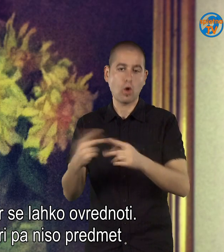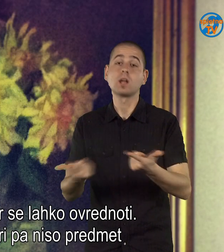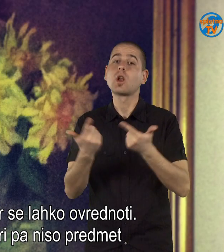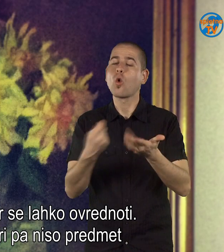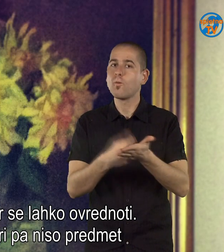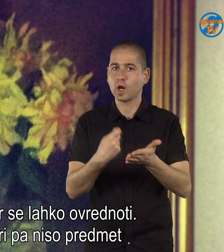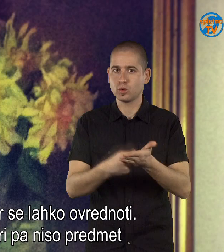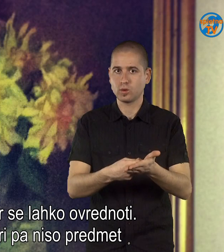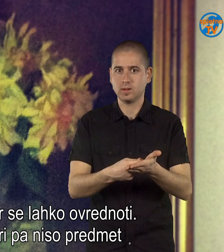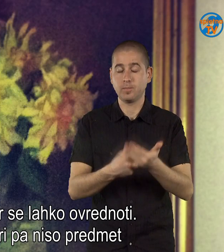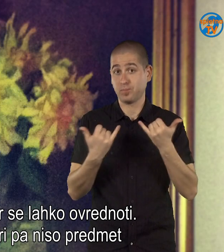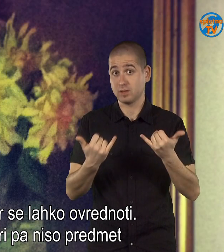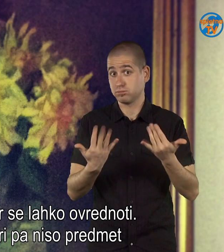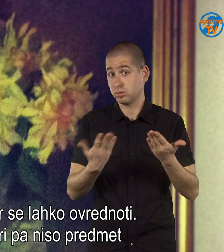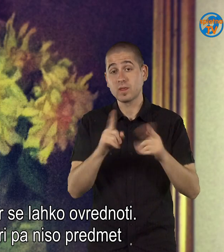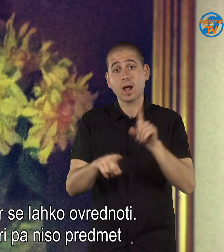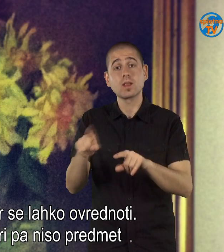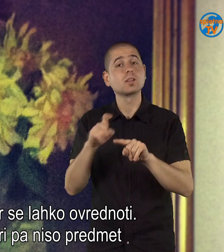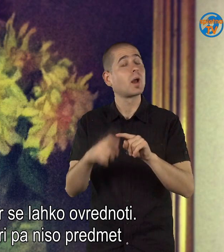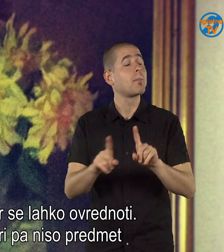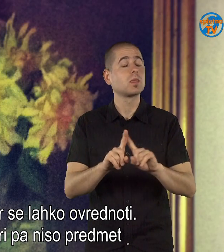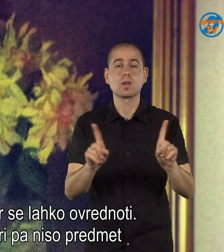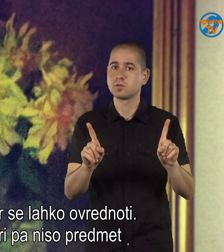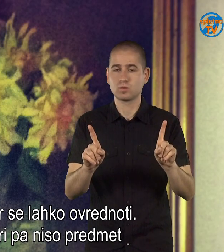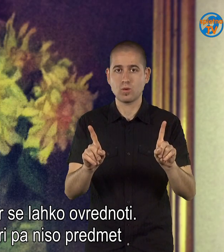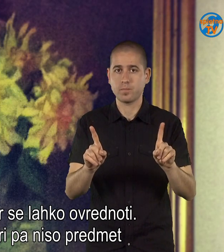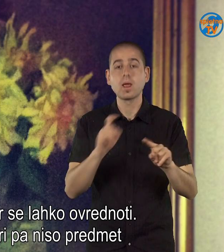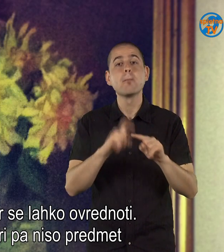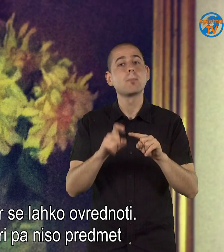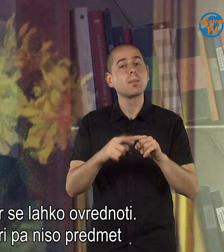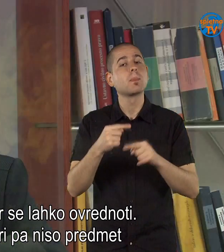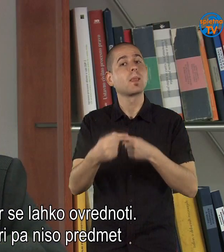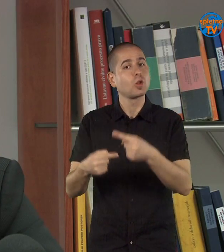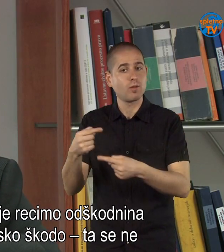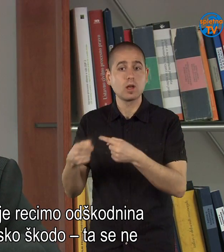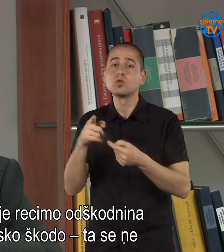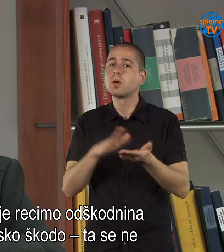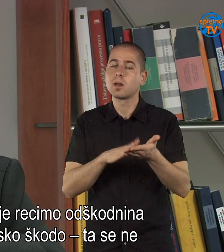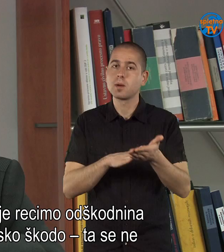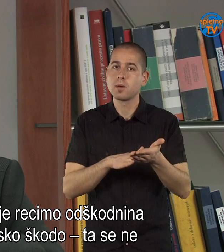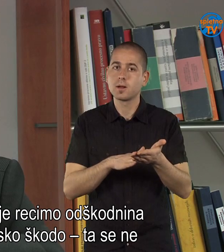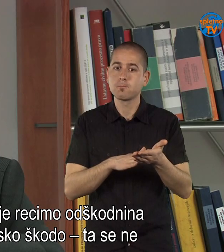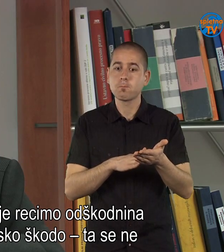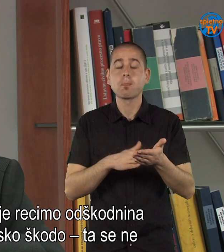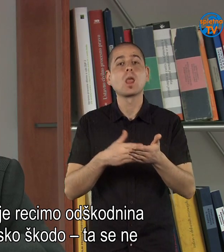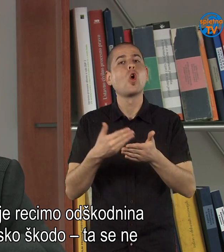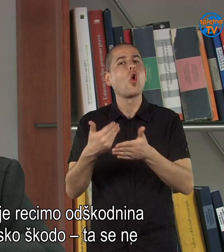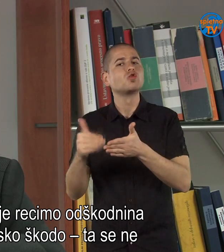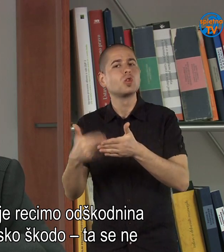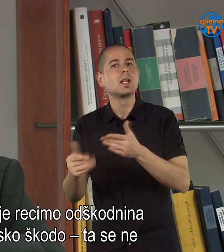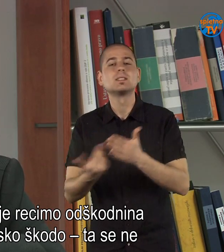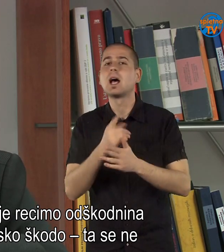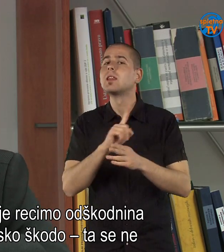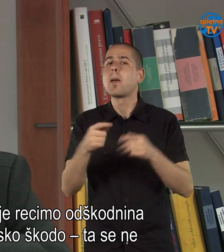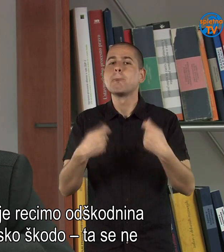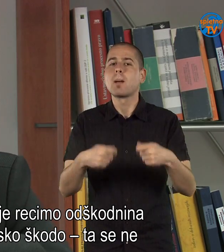lahko ovrednoti. Zdaj, nekatere stvari pa niso predmet dedovanja, to pa je recimo odškodnina